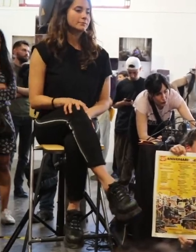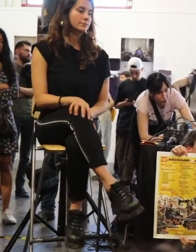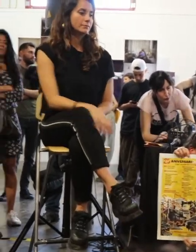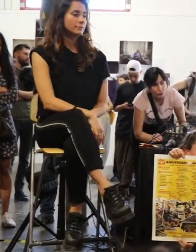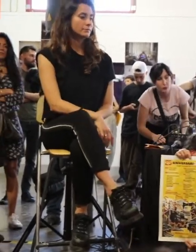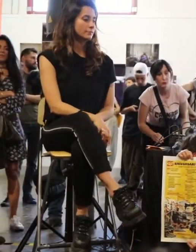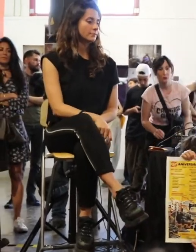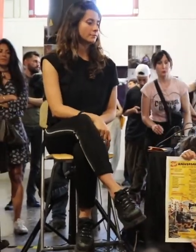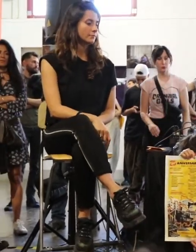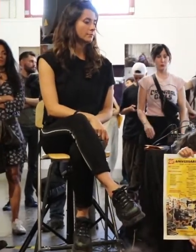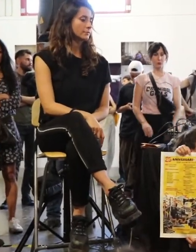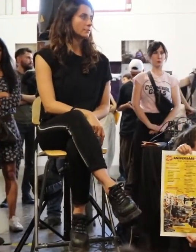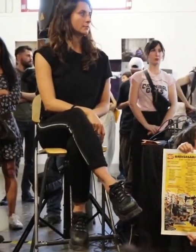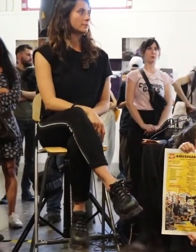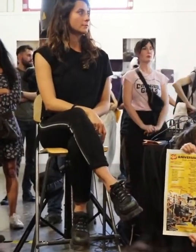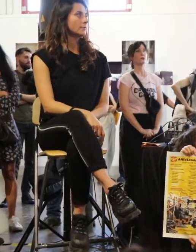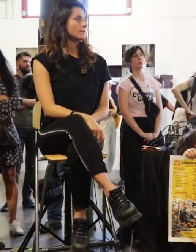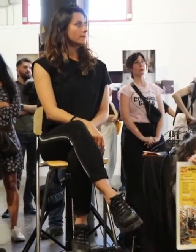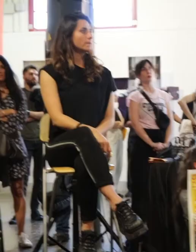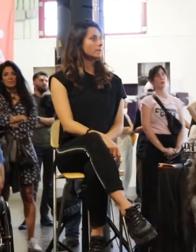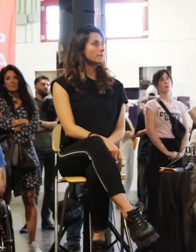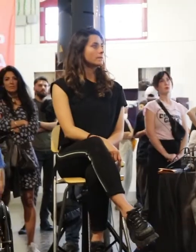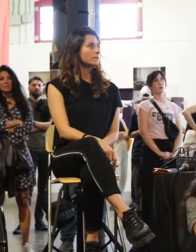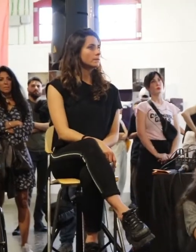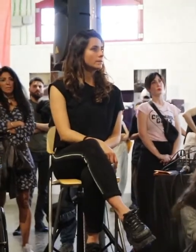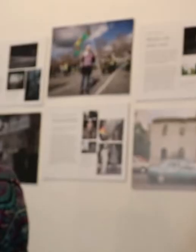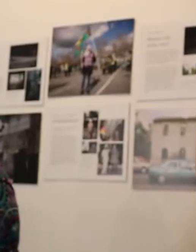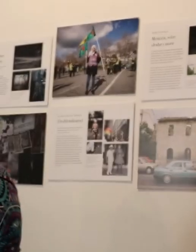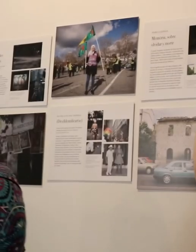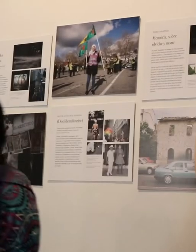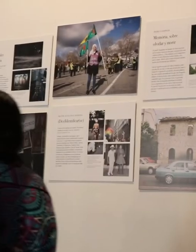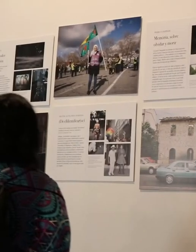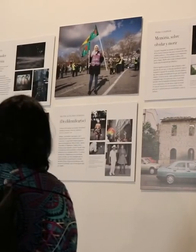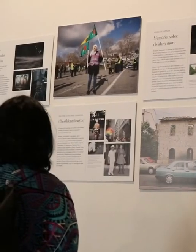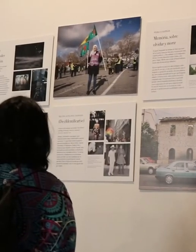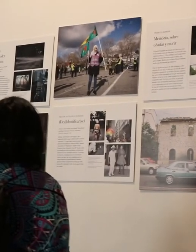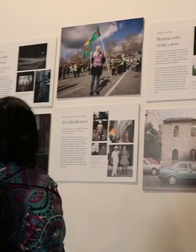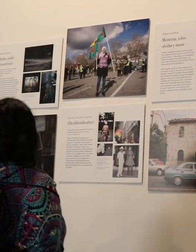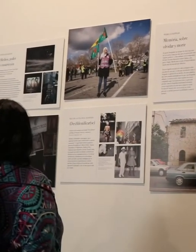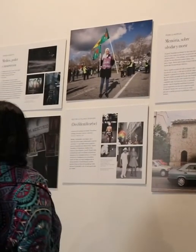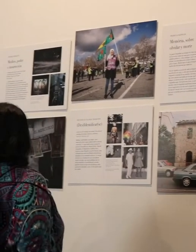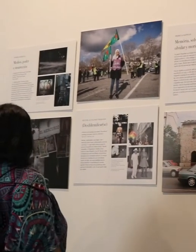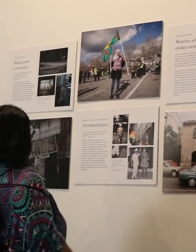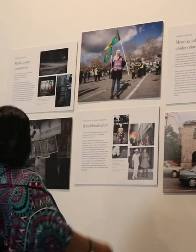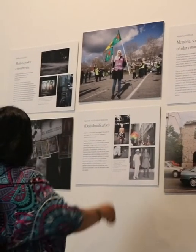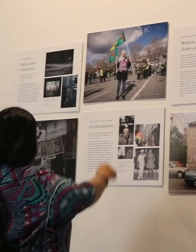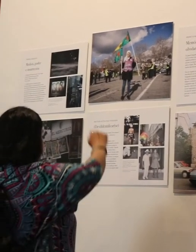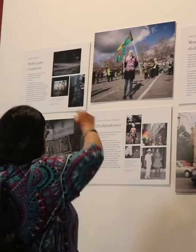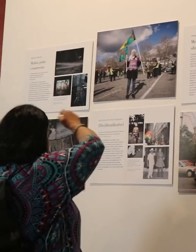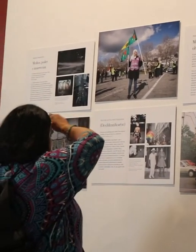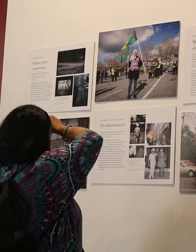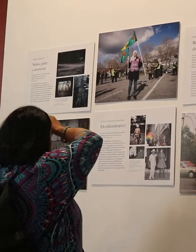que se hizo práctica común, o sea, son muchos los espacios autogestionados,